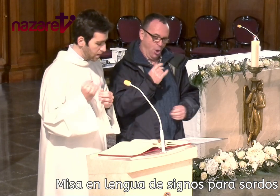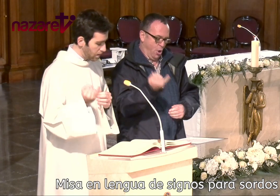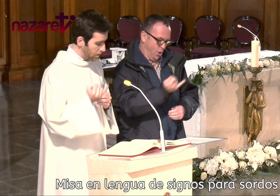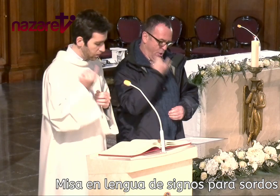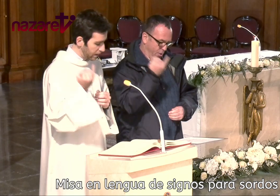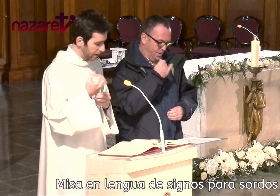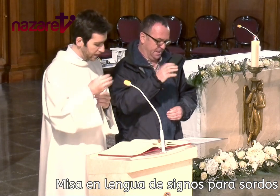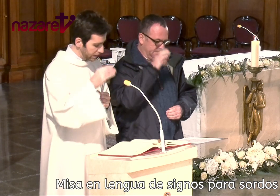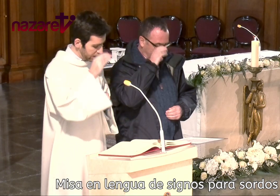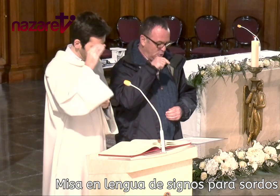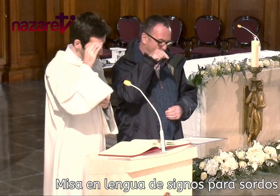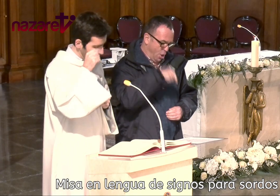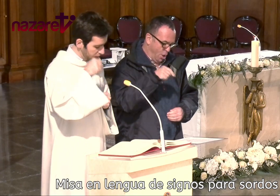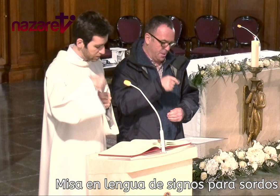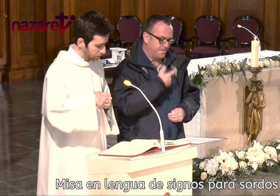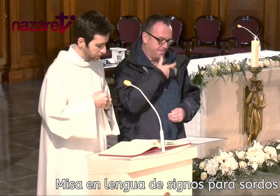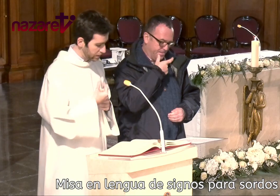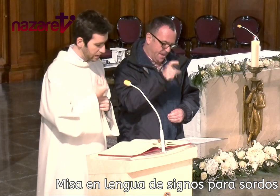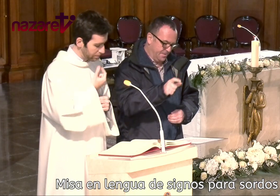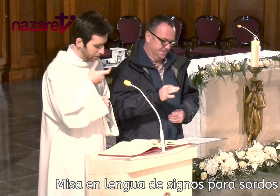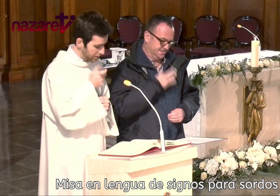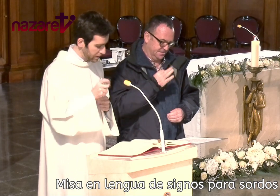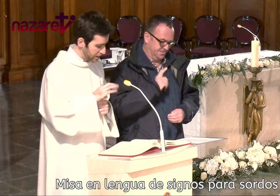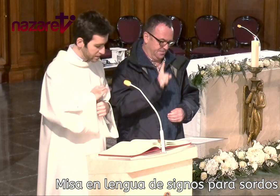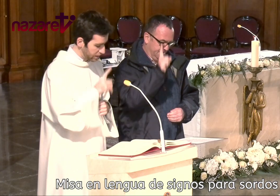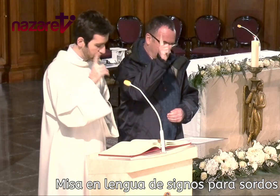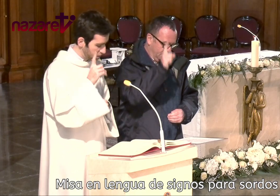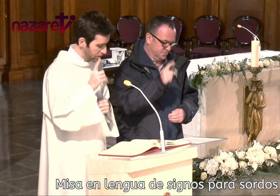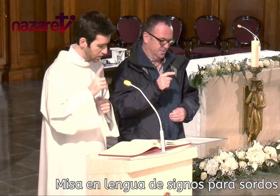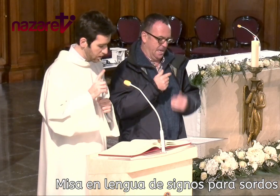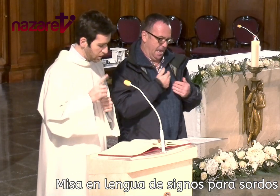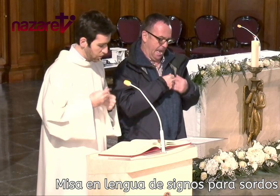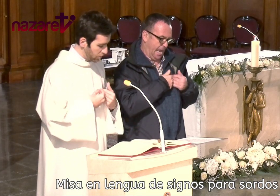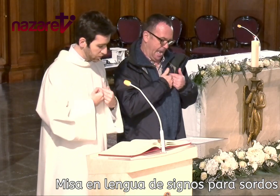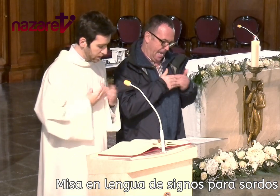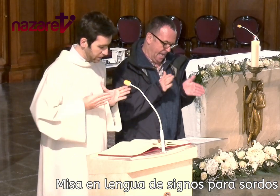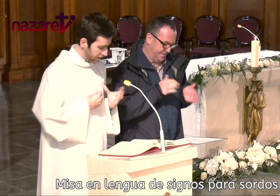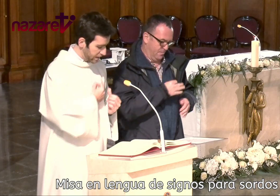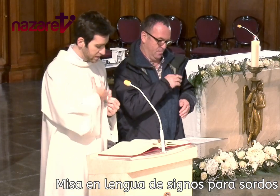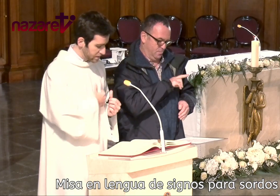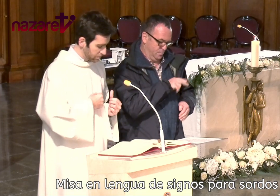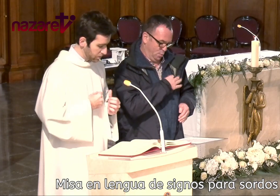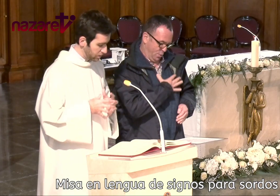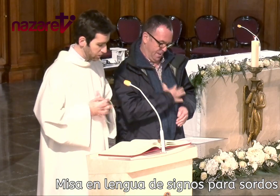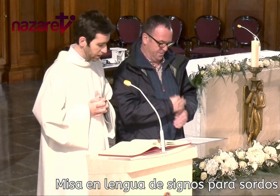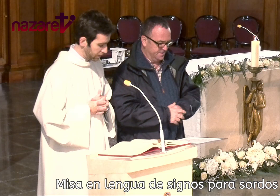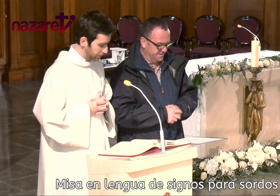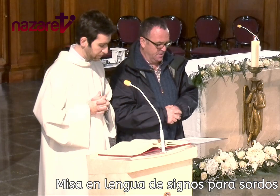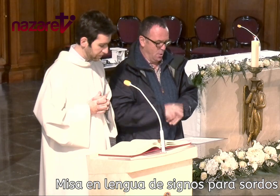ojalá escuchéis hoy la voz del señor no endurezca jce vuestro corazón